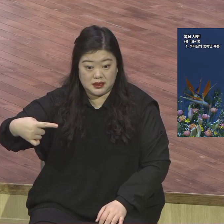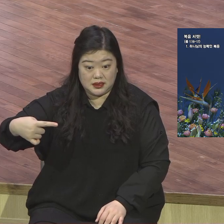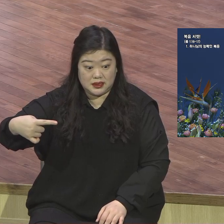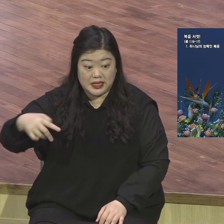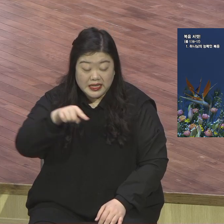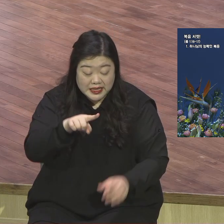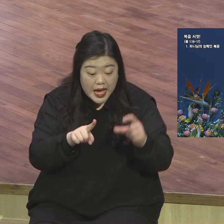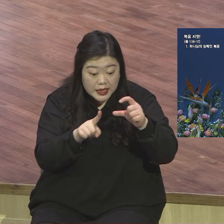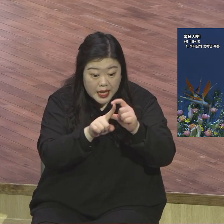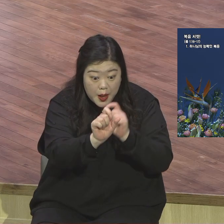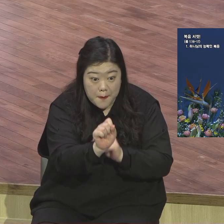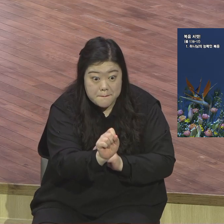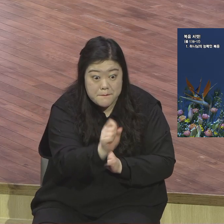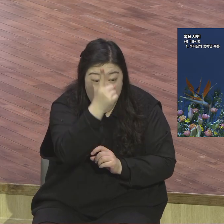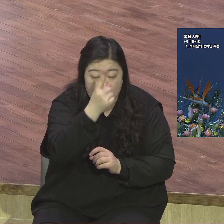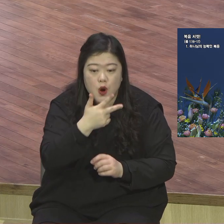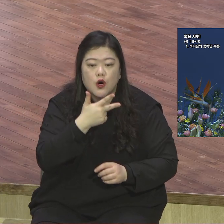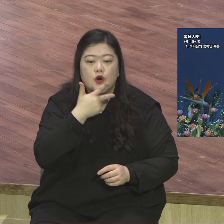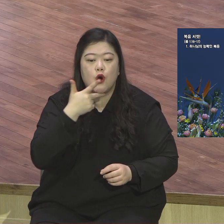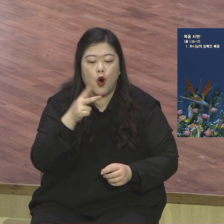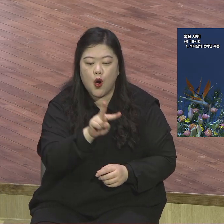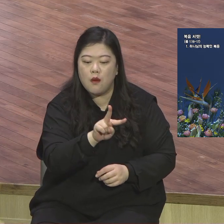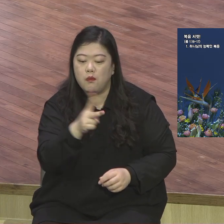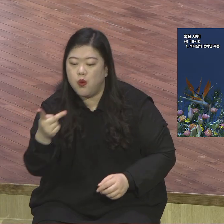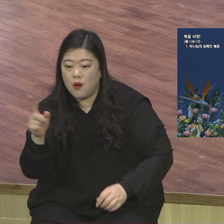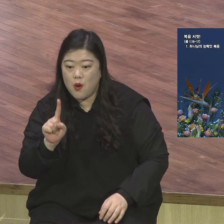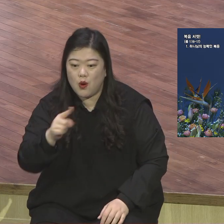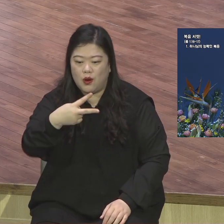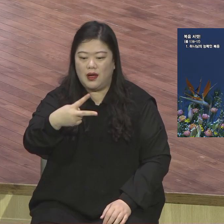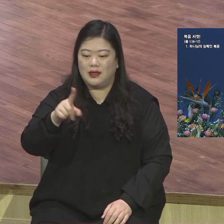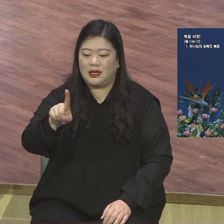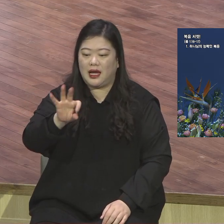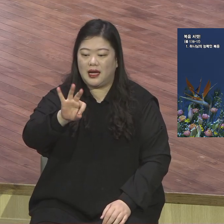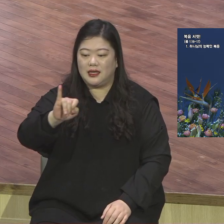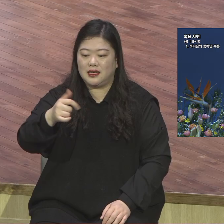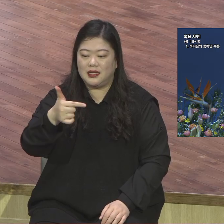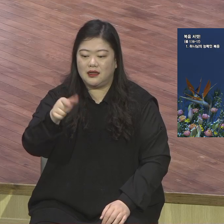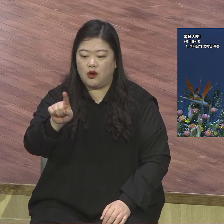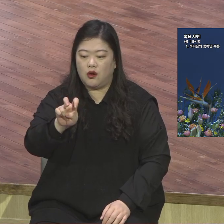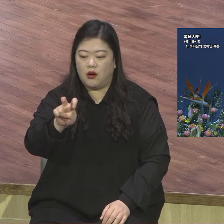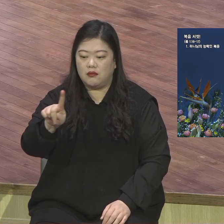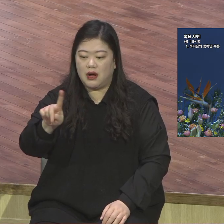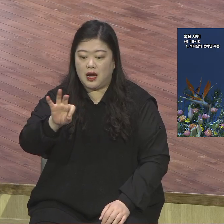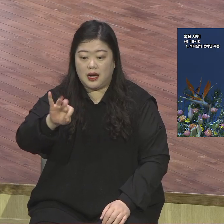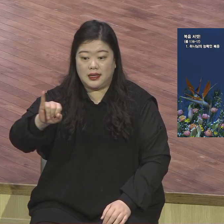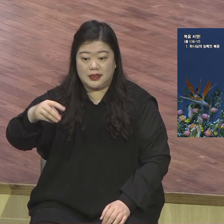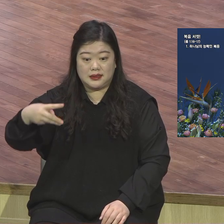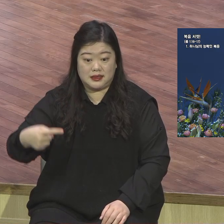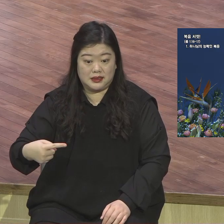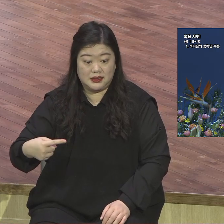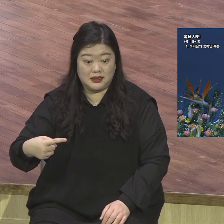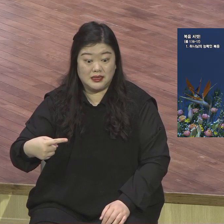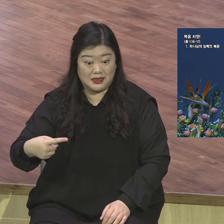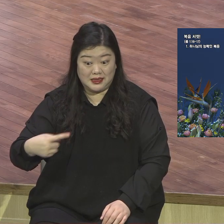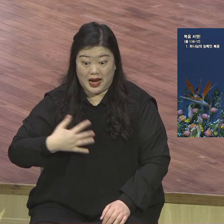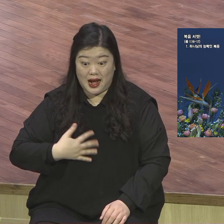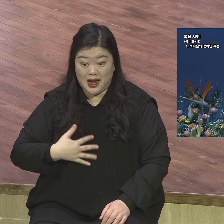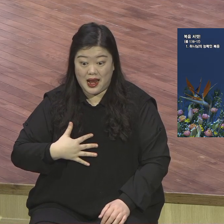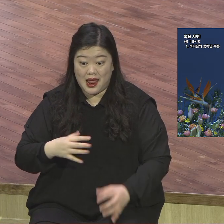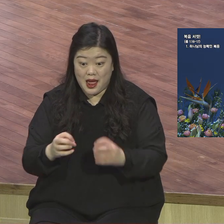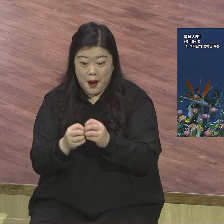다이나, 이 두나미스 어원에서 나온 게 다이나마이트입니다. 다이나마이트 무슨 말입니까?